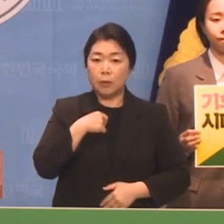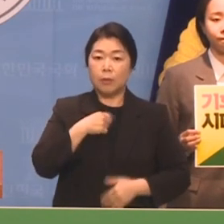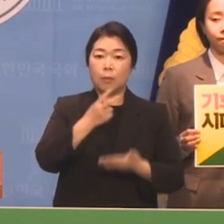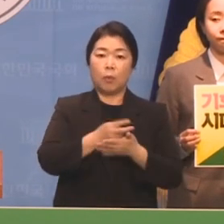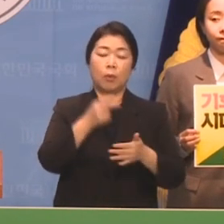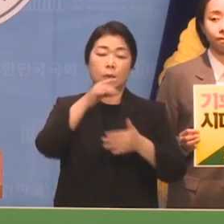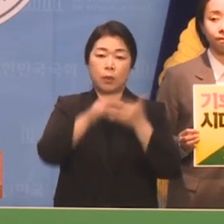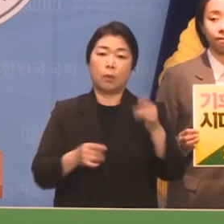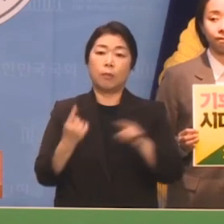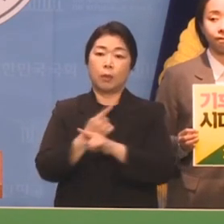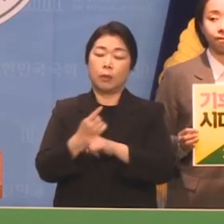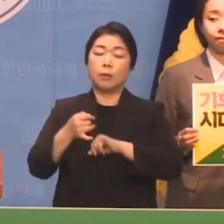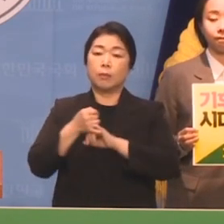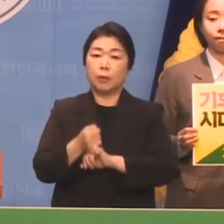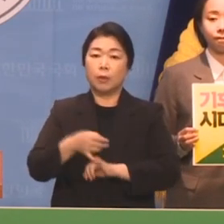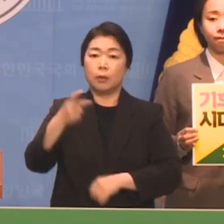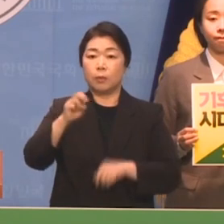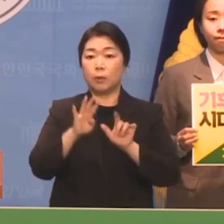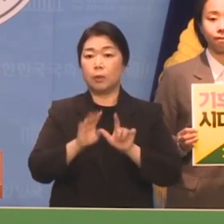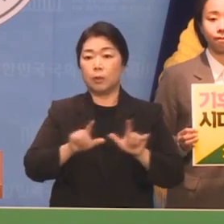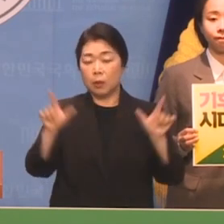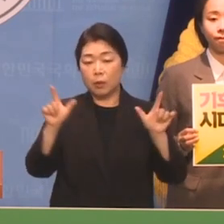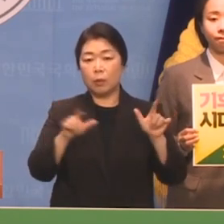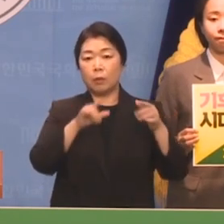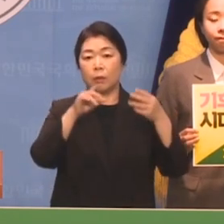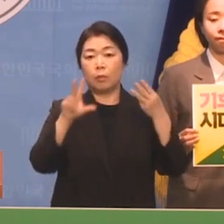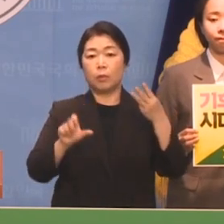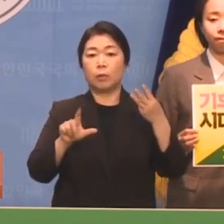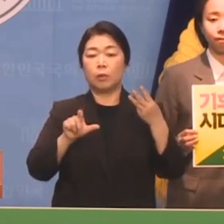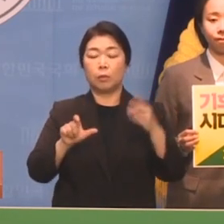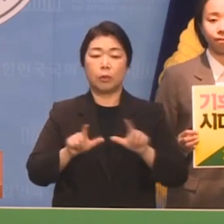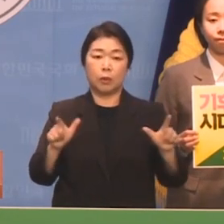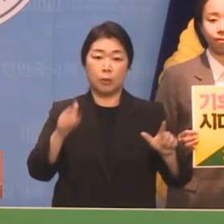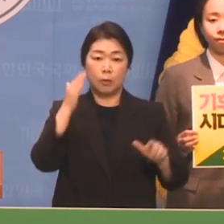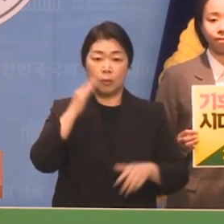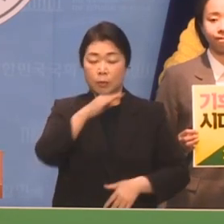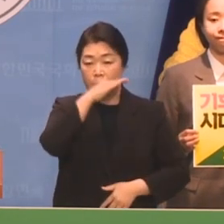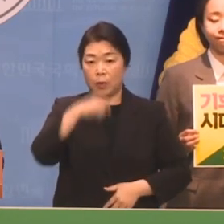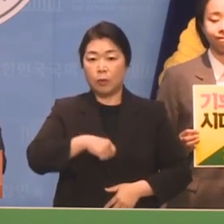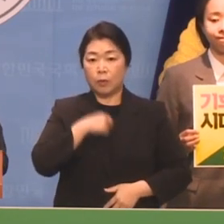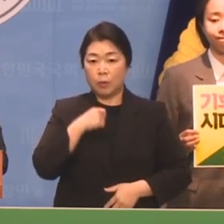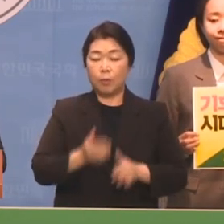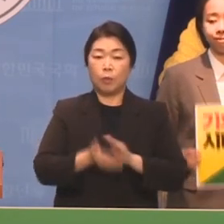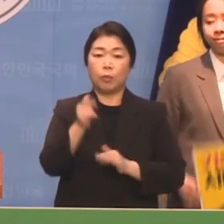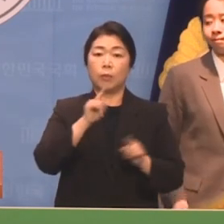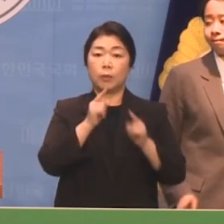바꾸겠습니다. 2024년 3월 15일 녹색정의당 녹색본부